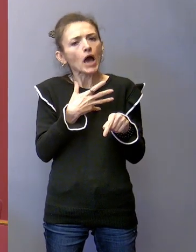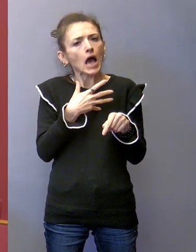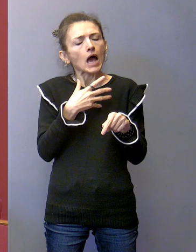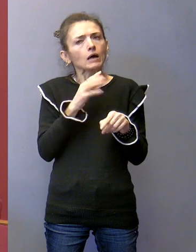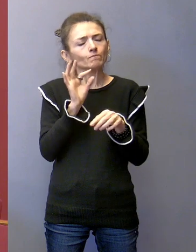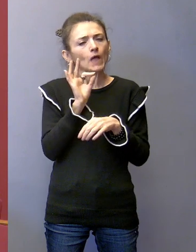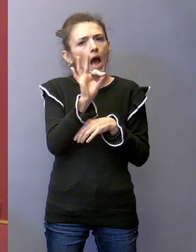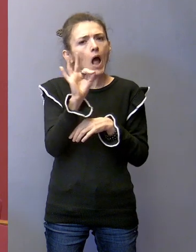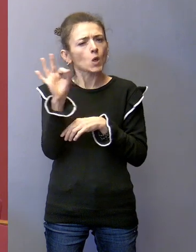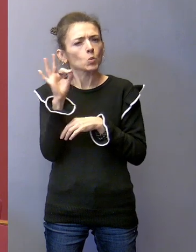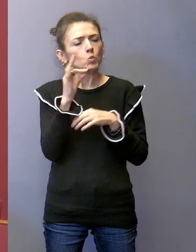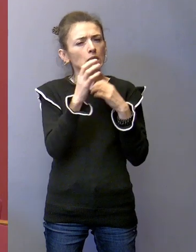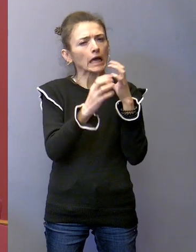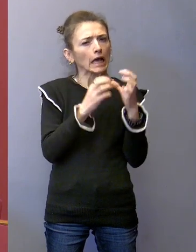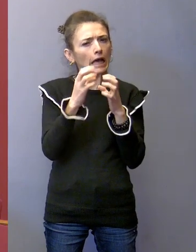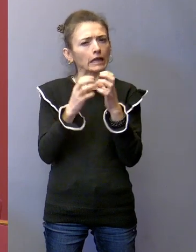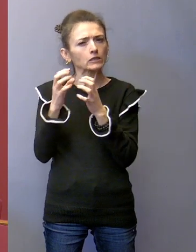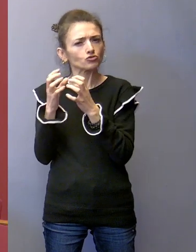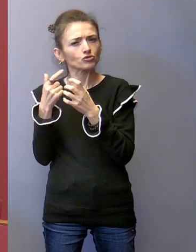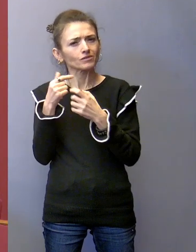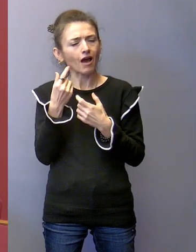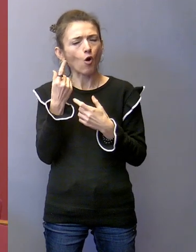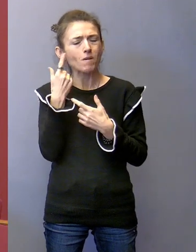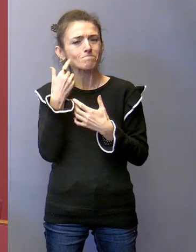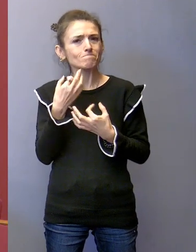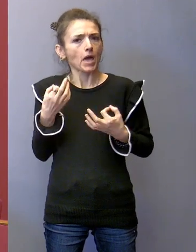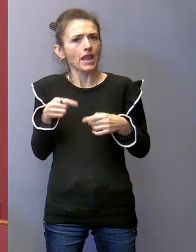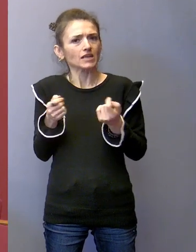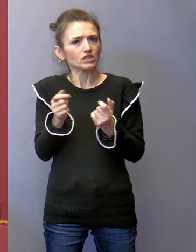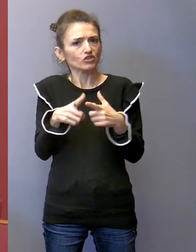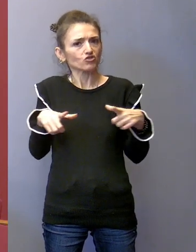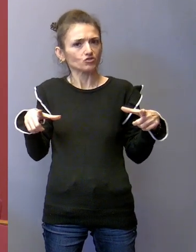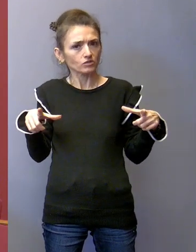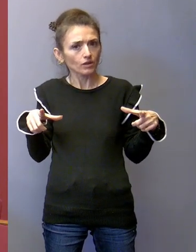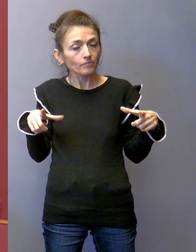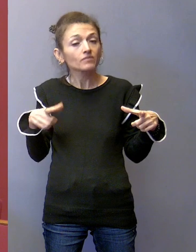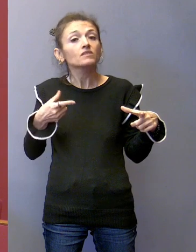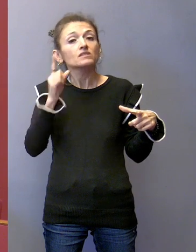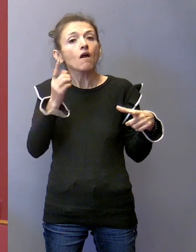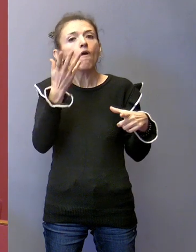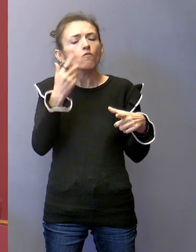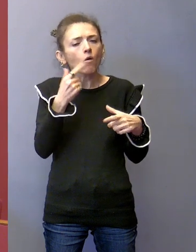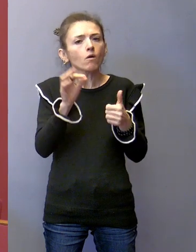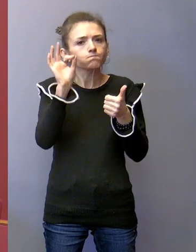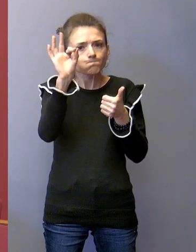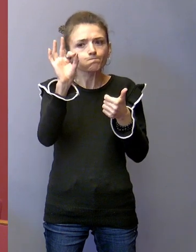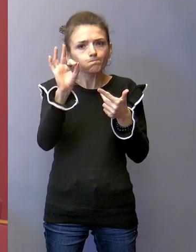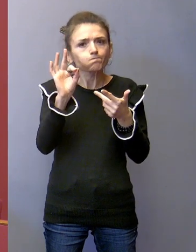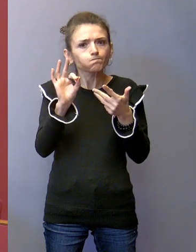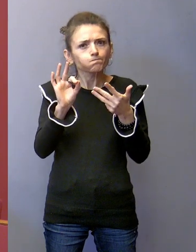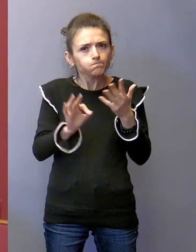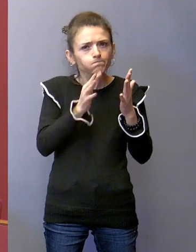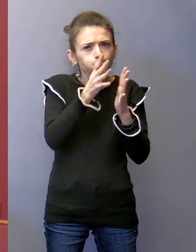questioni critiche per il benessere della nostra città e se le vogliamo andare a sviscerare una per una andando